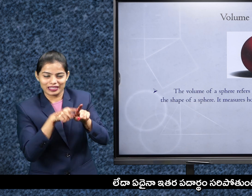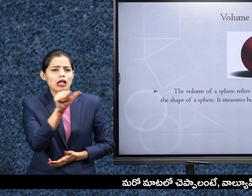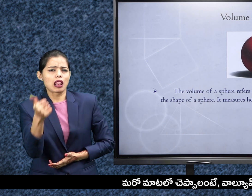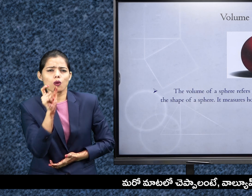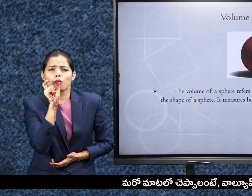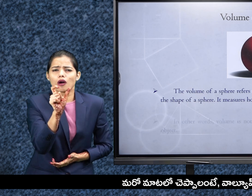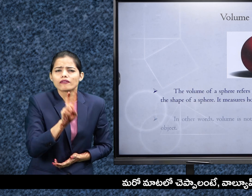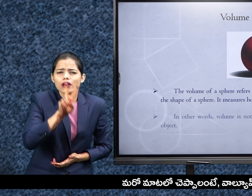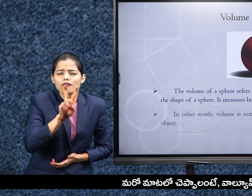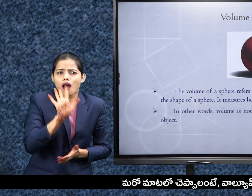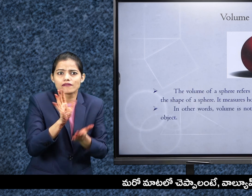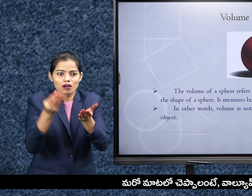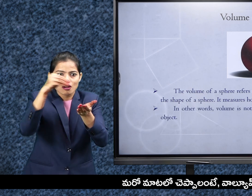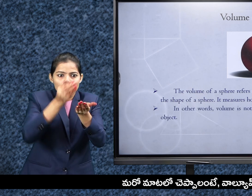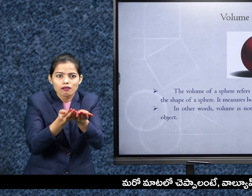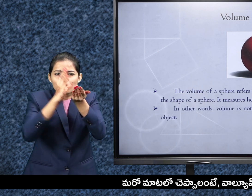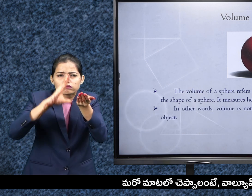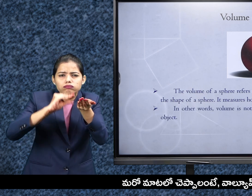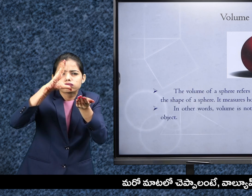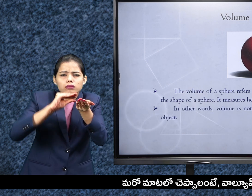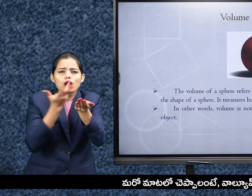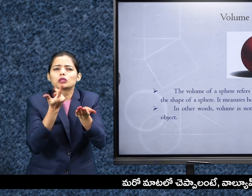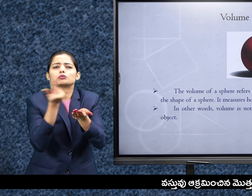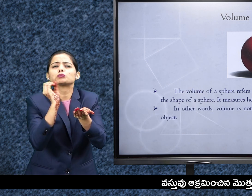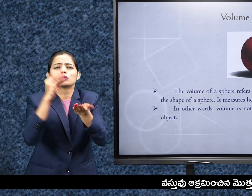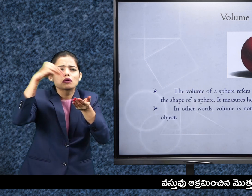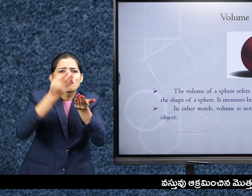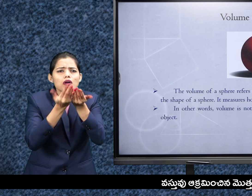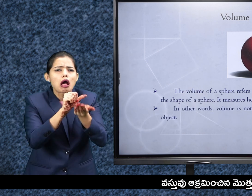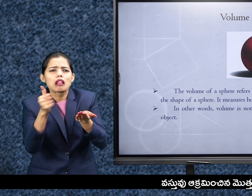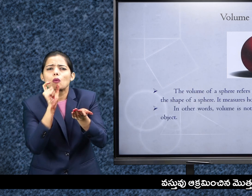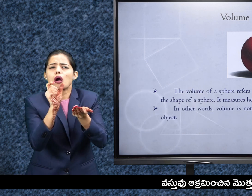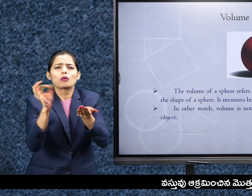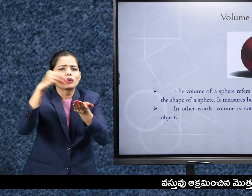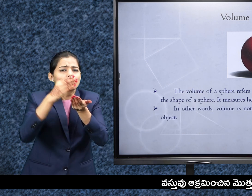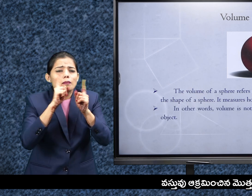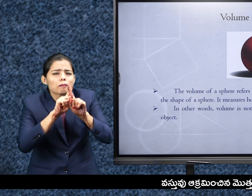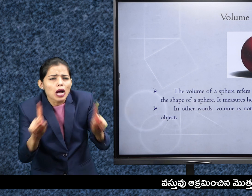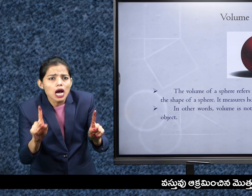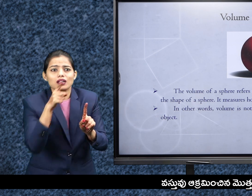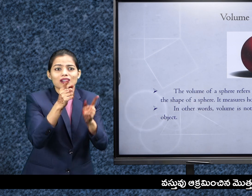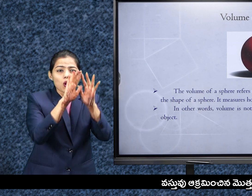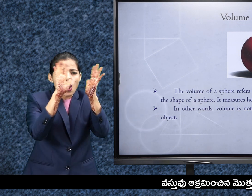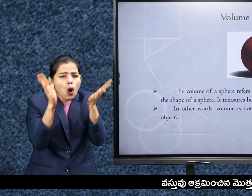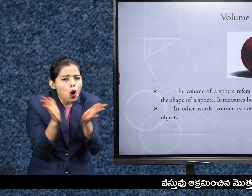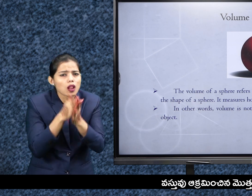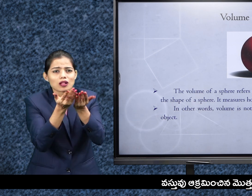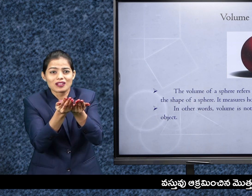మరో మాటలో చెప్పాలంటే వాల్యూమ్ అనేది ఏమీ కాదు. వాల్యూమ్ అనేది ఒక వస్తువు ఆక్రమించిన మొత్తం స్థలం.